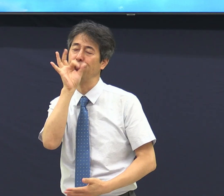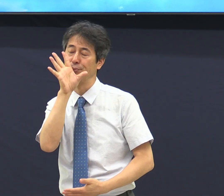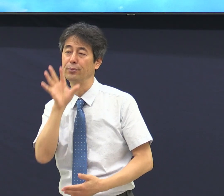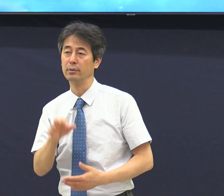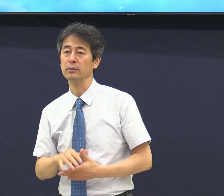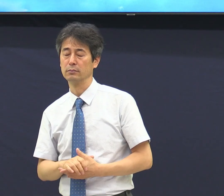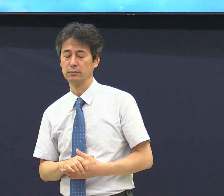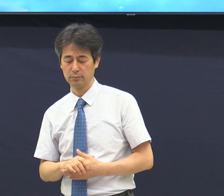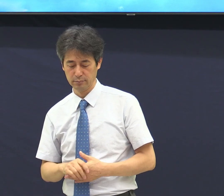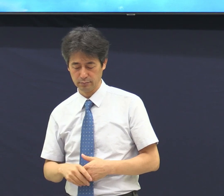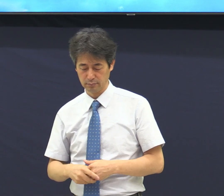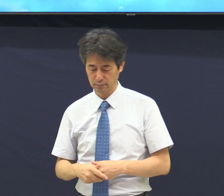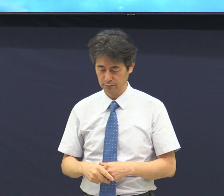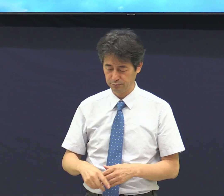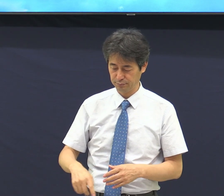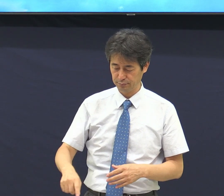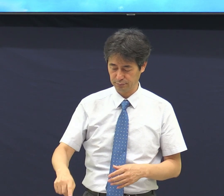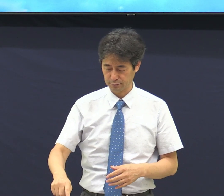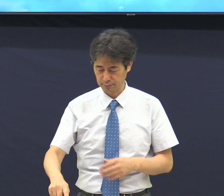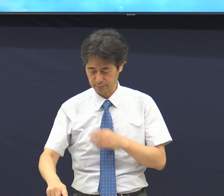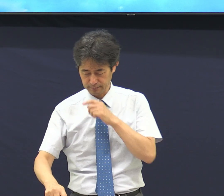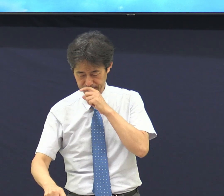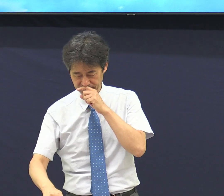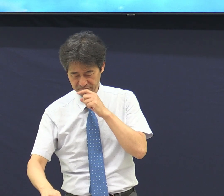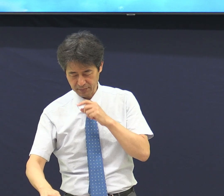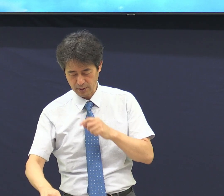수 없다라고 생각하는 것 아닙니다.